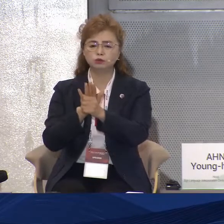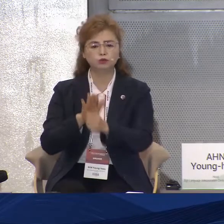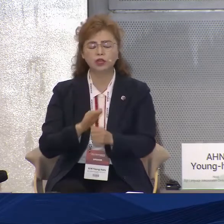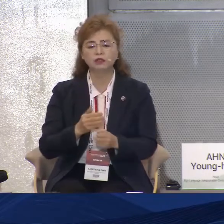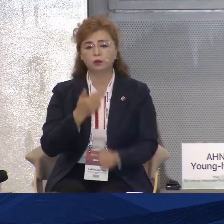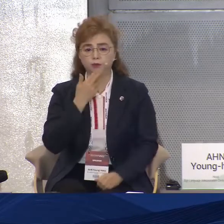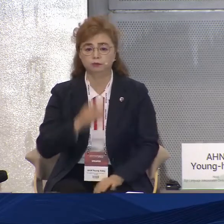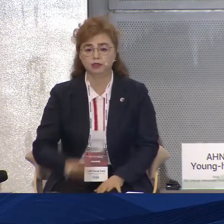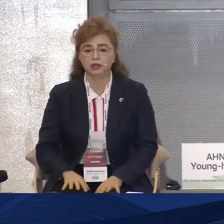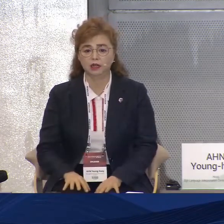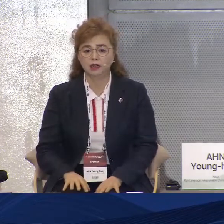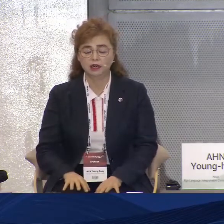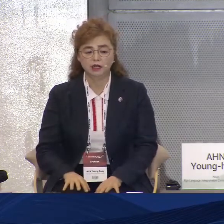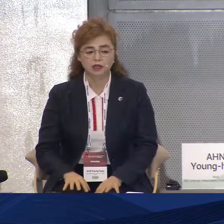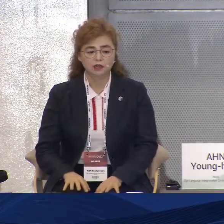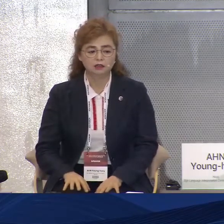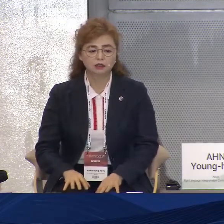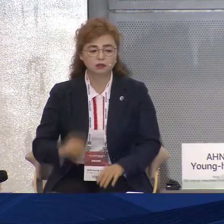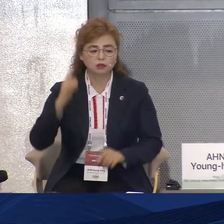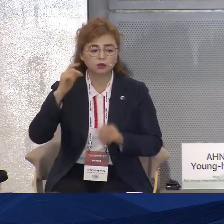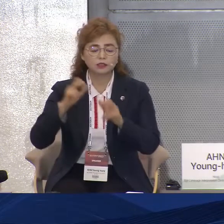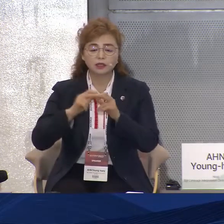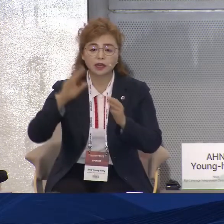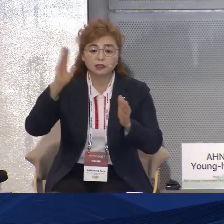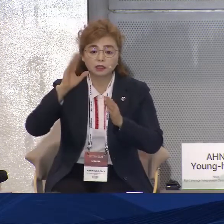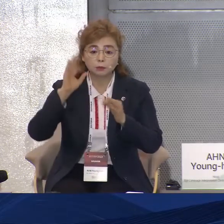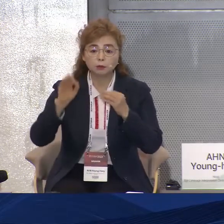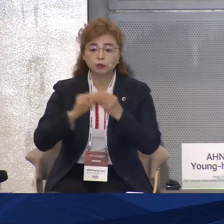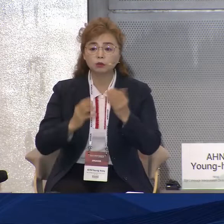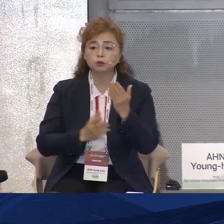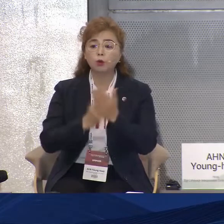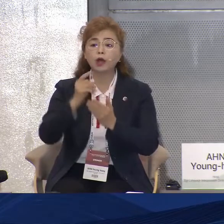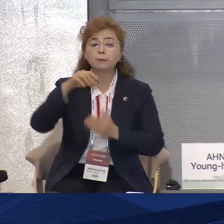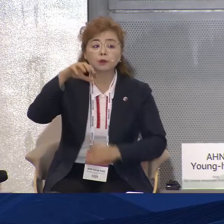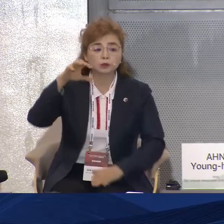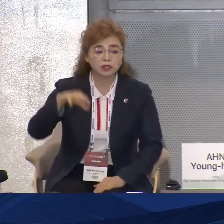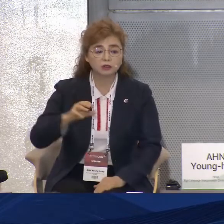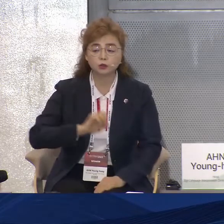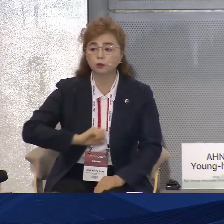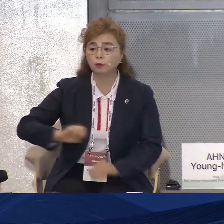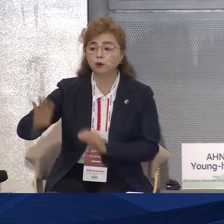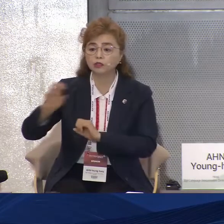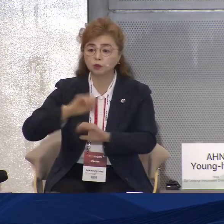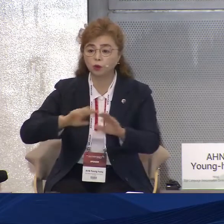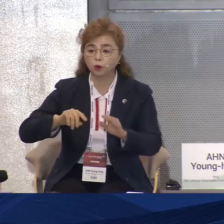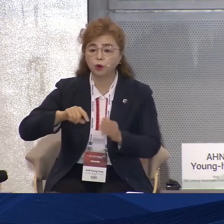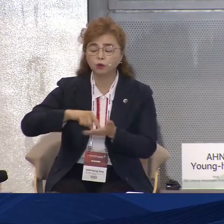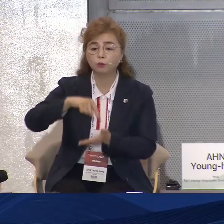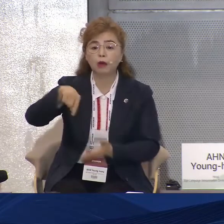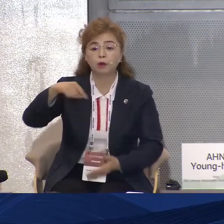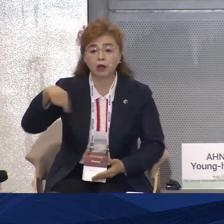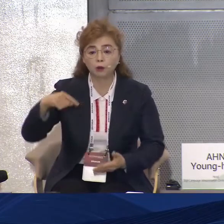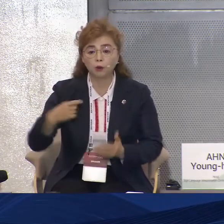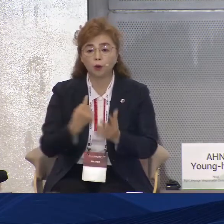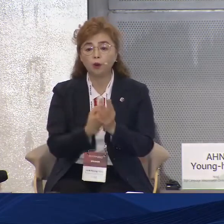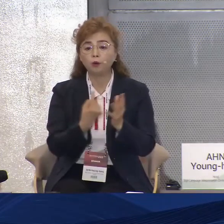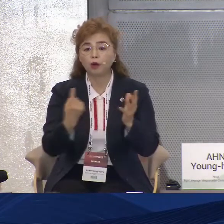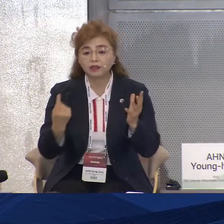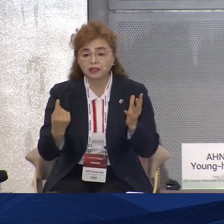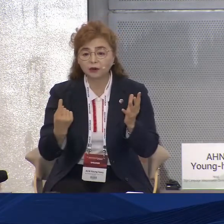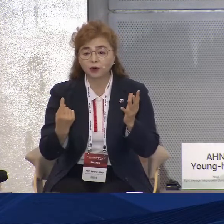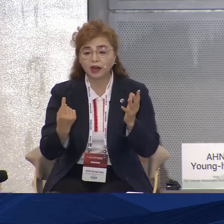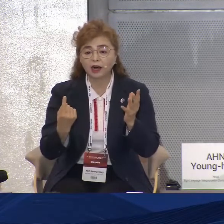대해서 취하는 게 없습니다. 그래서 청각장애 학생들 보면은 통합 현장에서도 벌어지고, 또